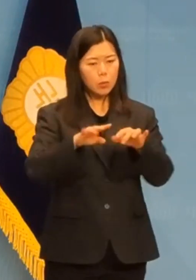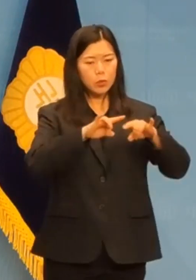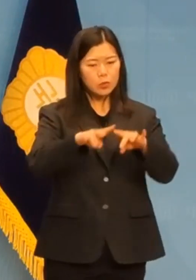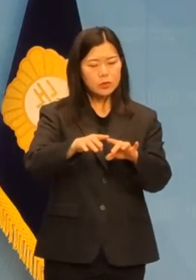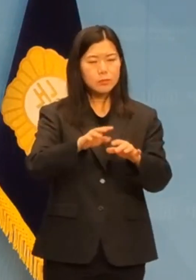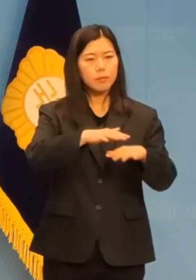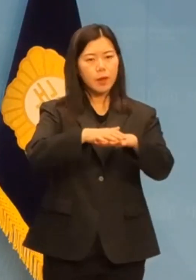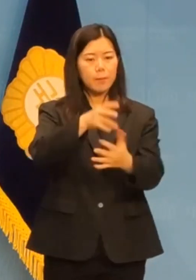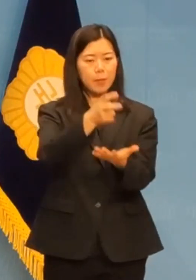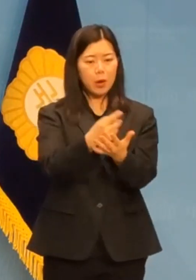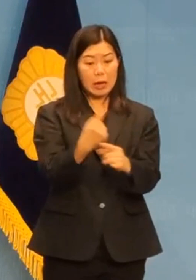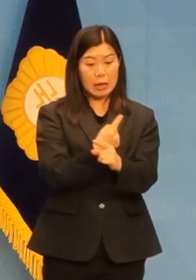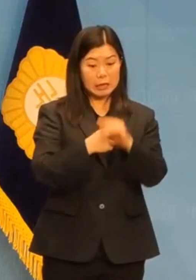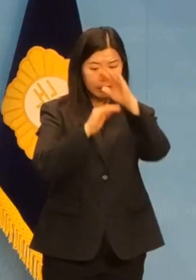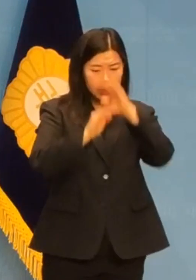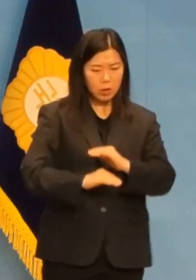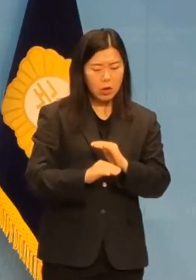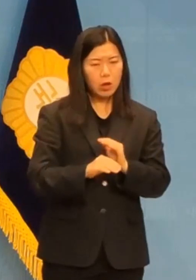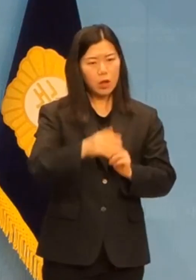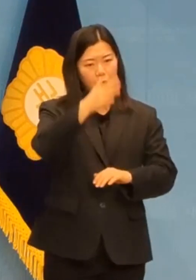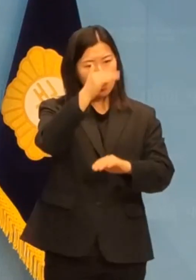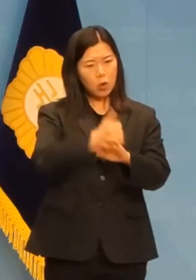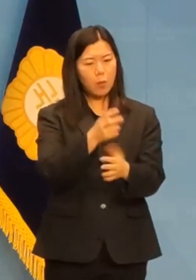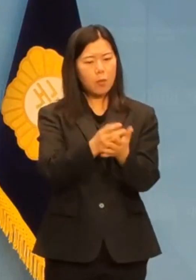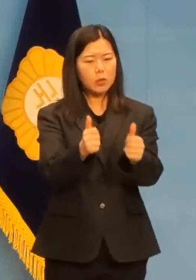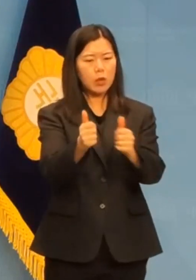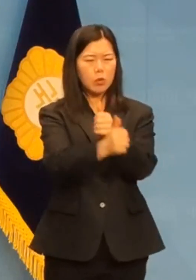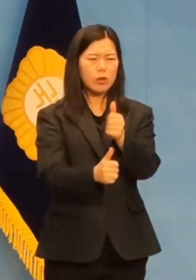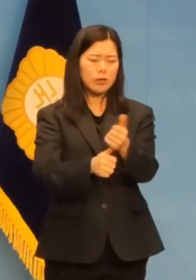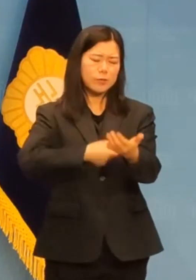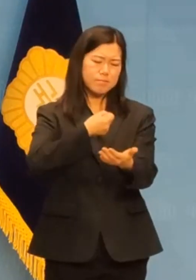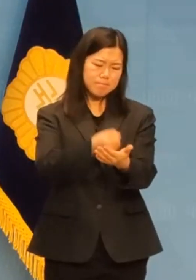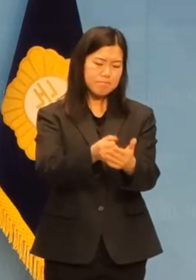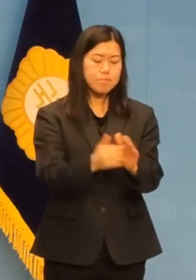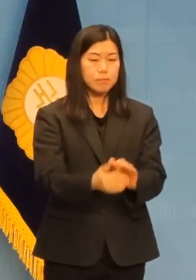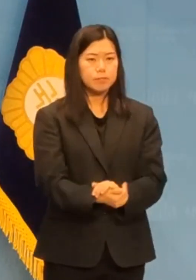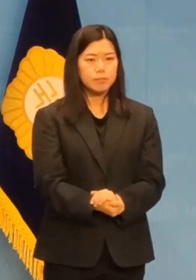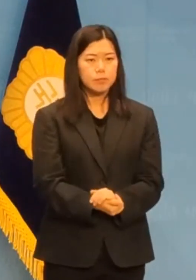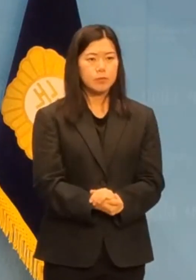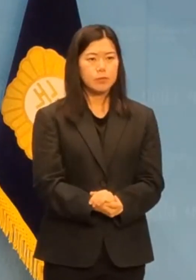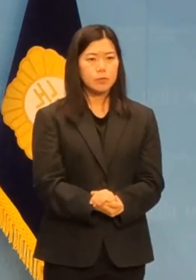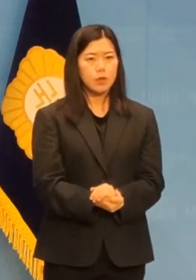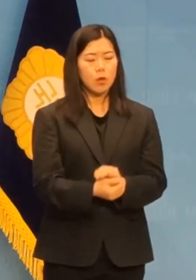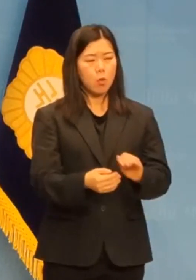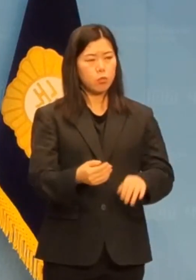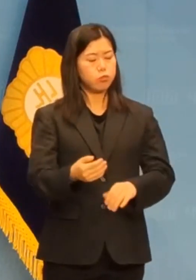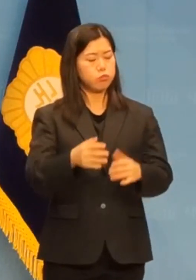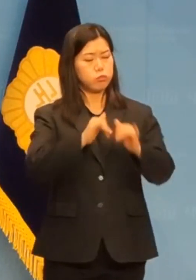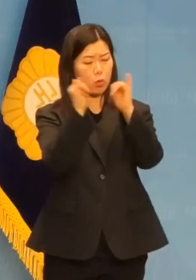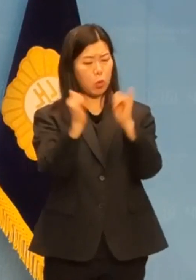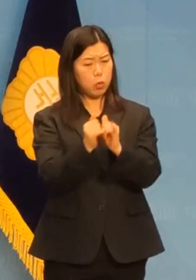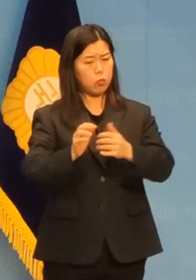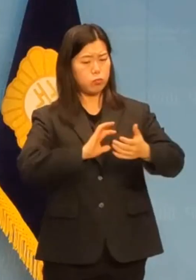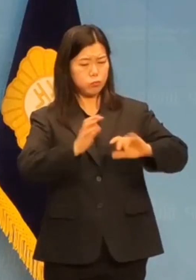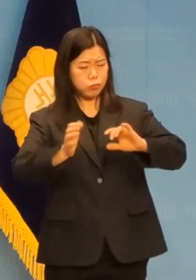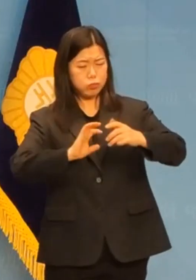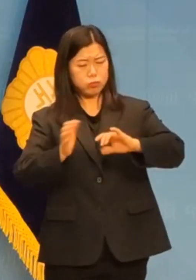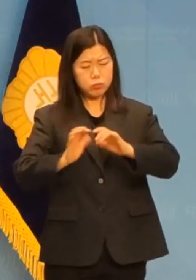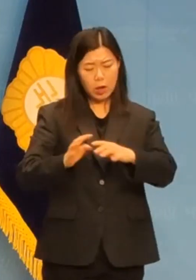정보통신망법 개정안을 기어이 법사위에서 통과시켰습니다. 충분한 사회적 논의도 합의도